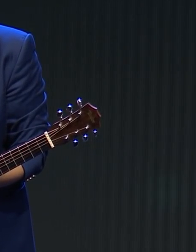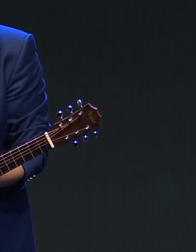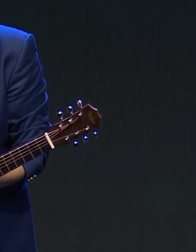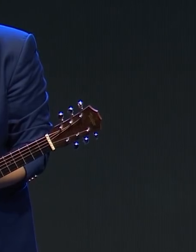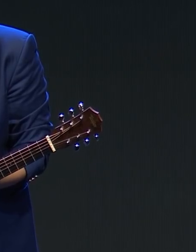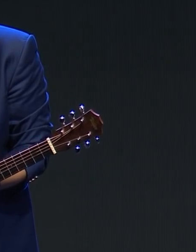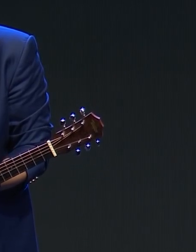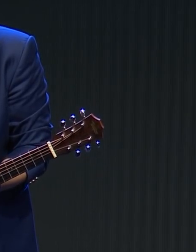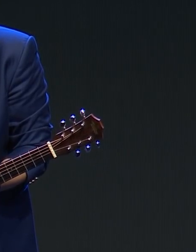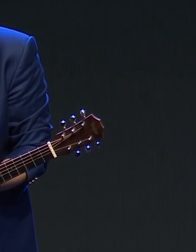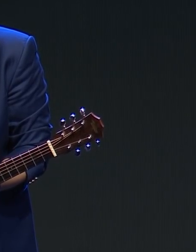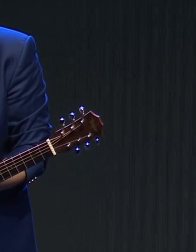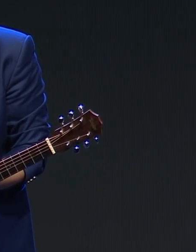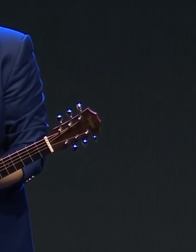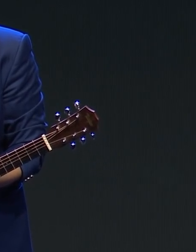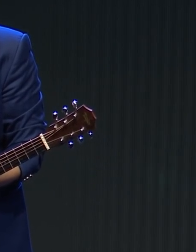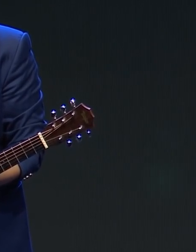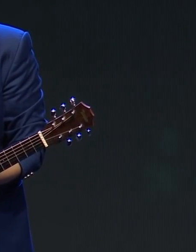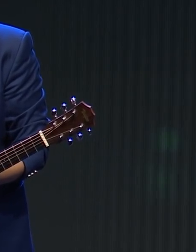dekapan kasih.